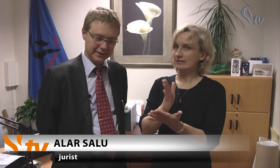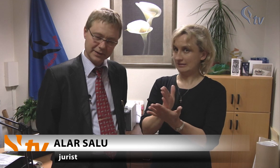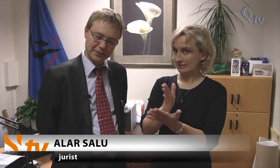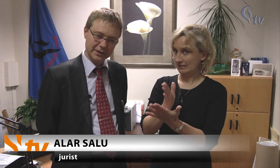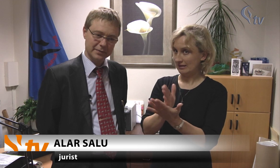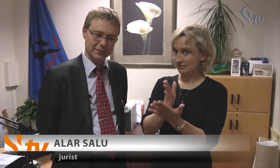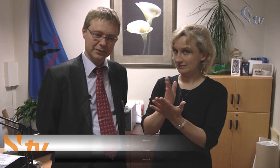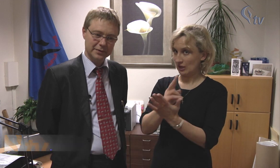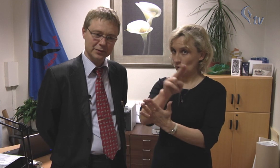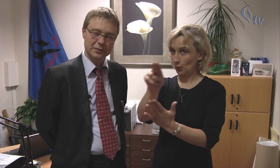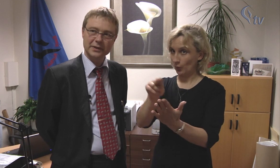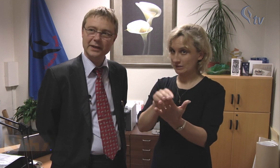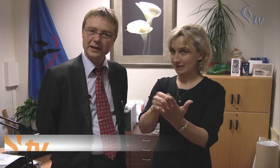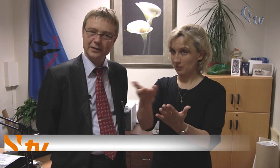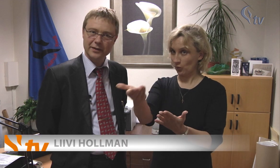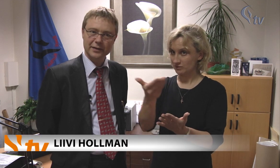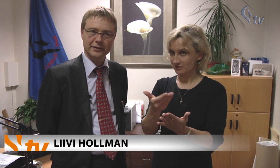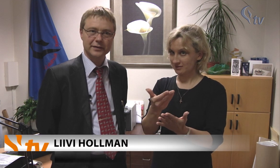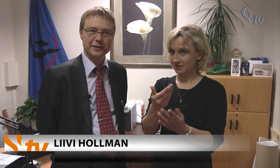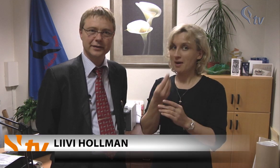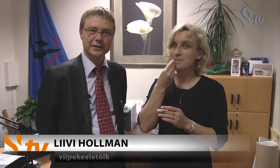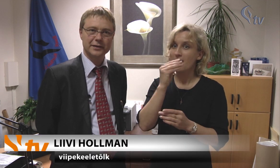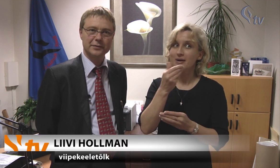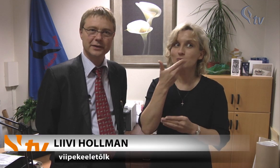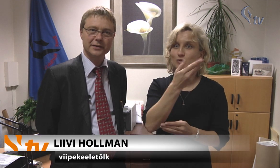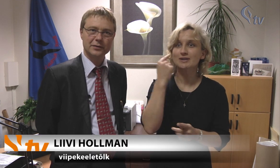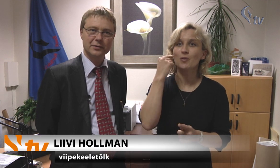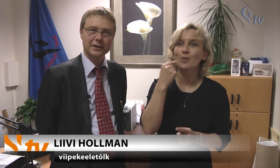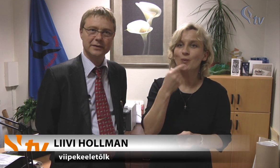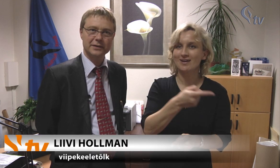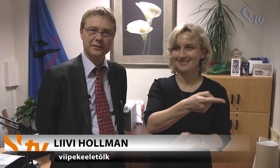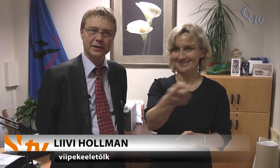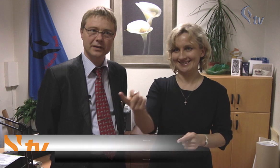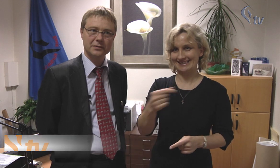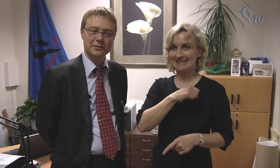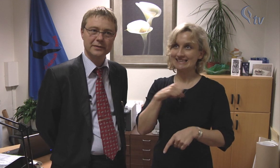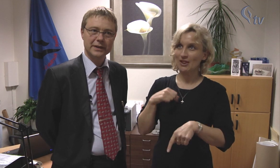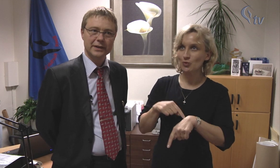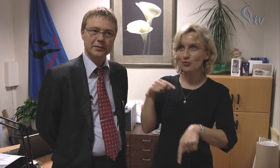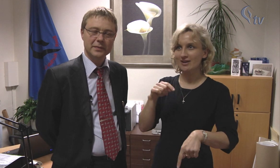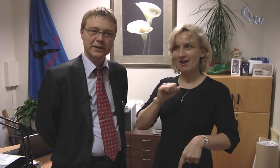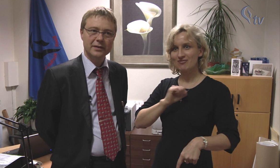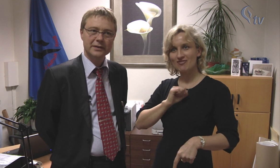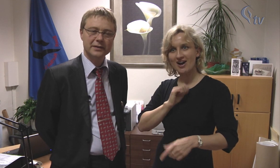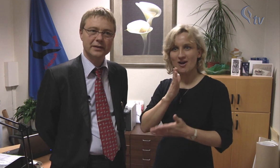see on kõige parem küsimus kurtidele endale, kuidas nad tunnevad seda vajalikust. Mina ise